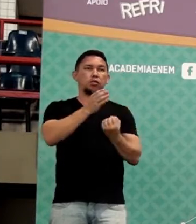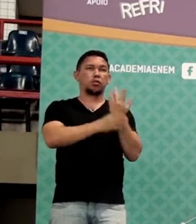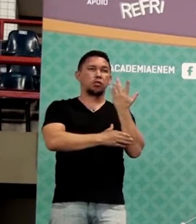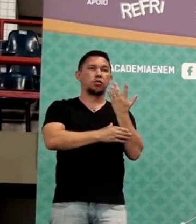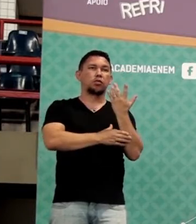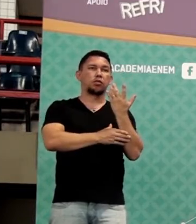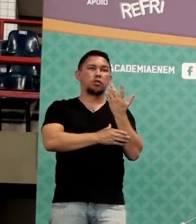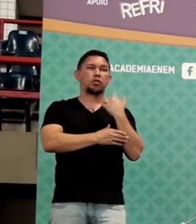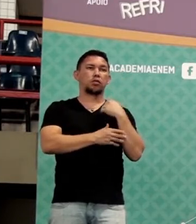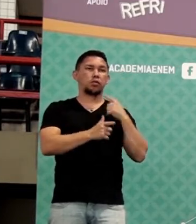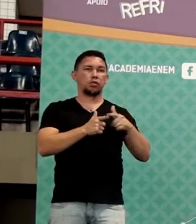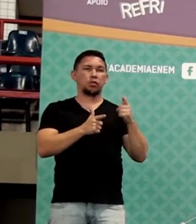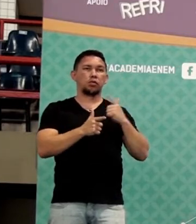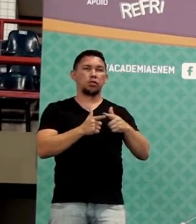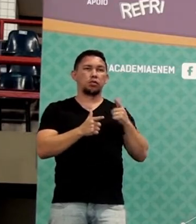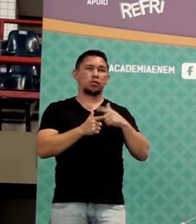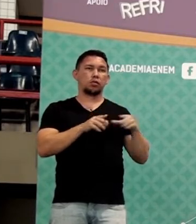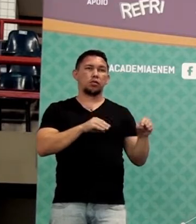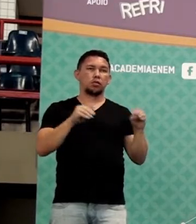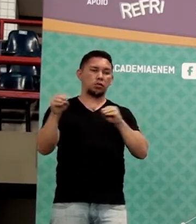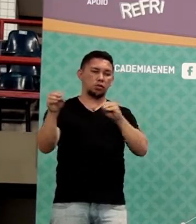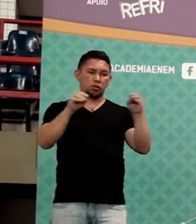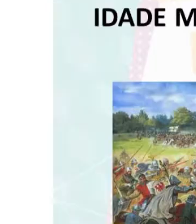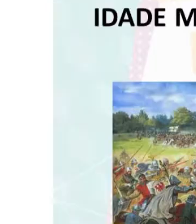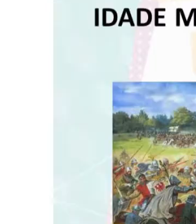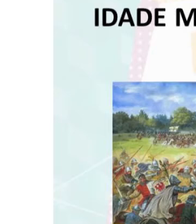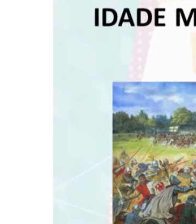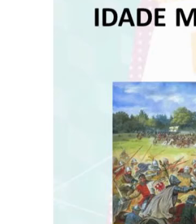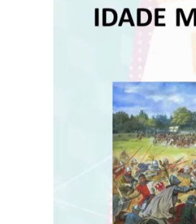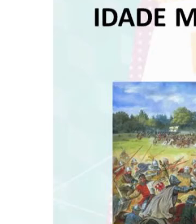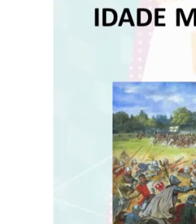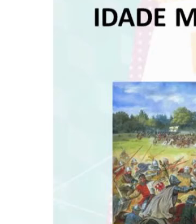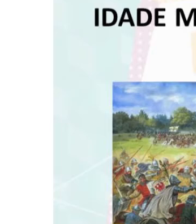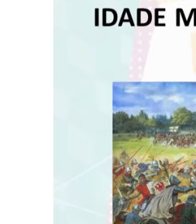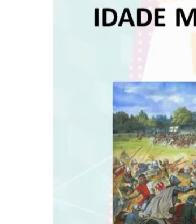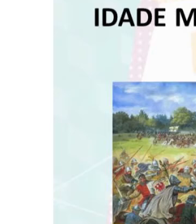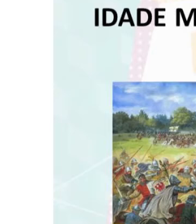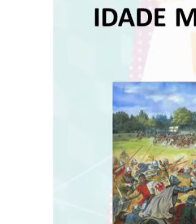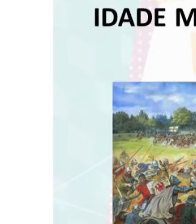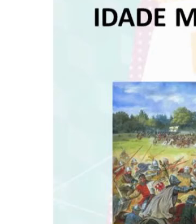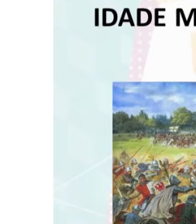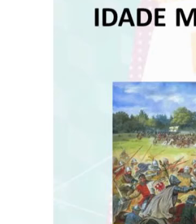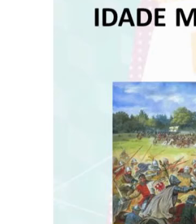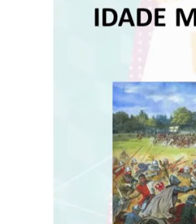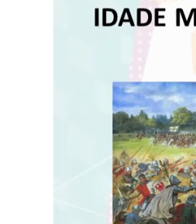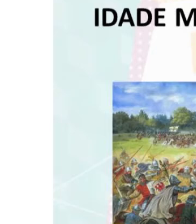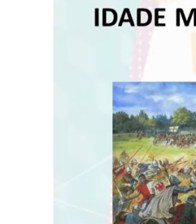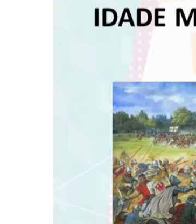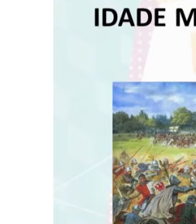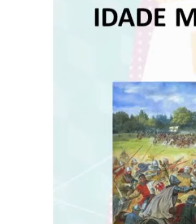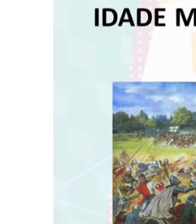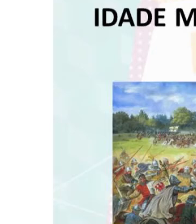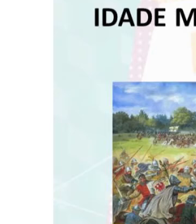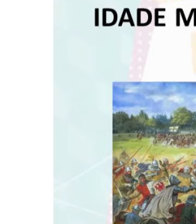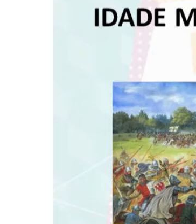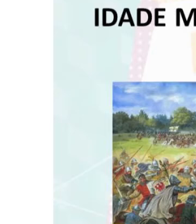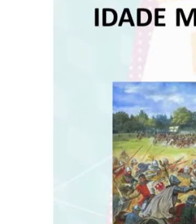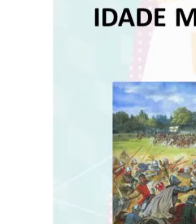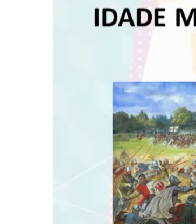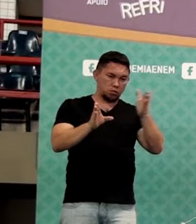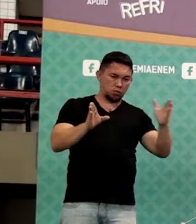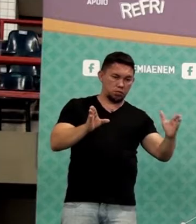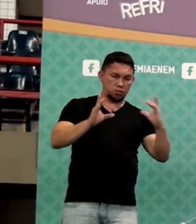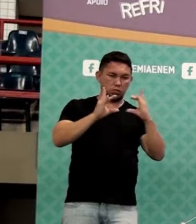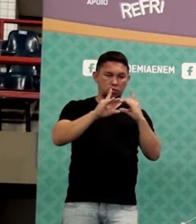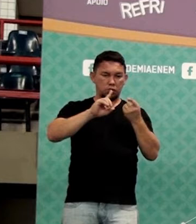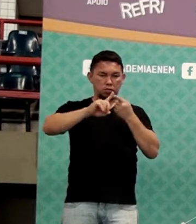surgir esse problema do deslocamento, né? Idade Média, primitiva, sobrevivência, isso vai servir